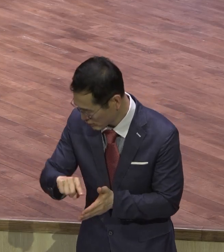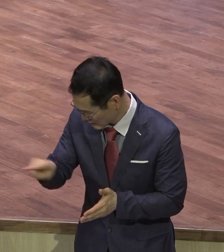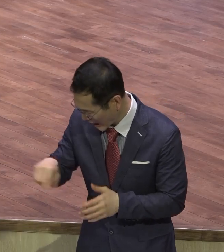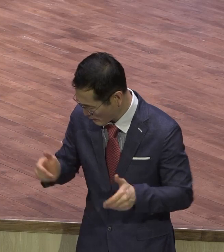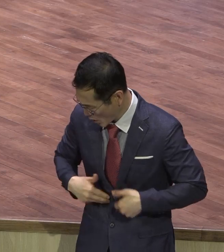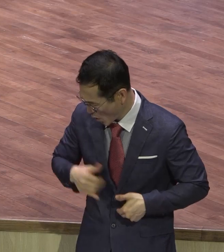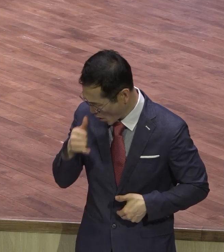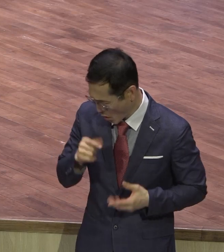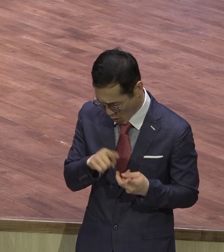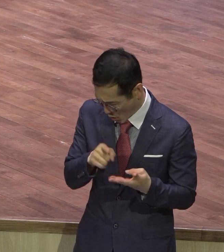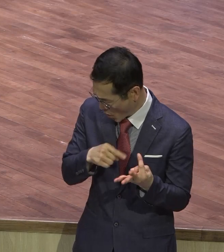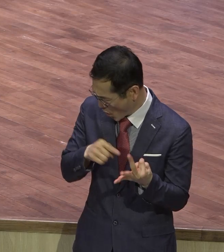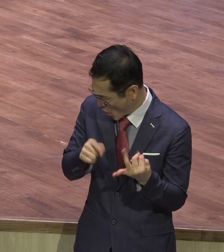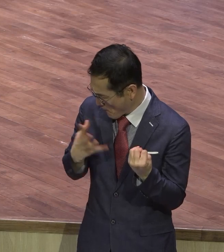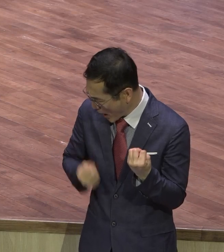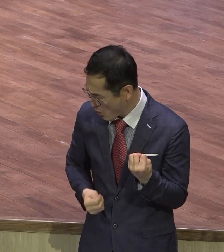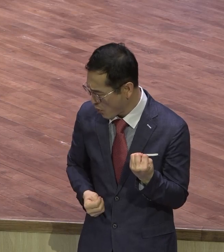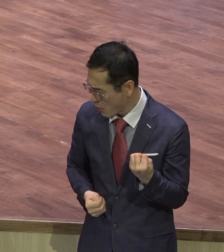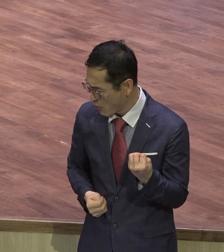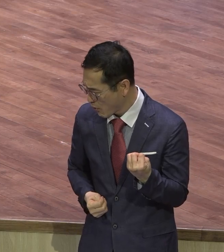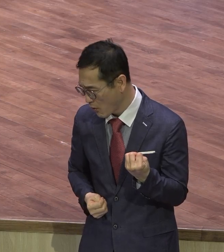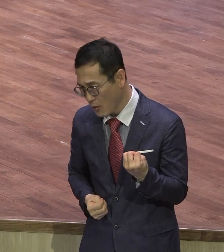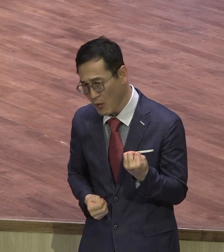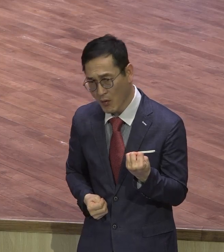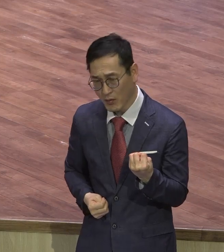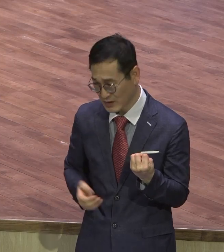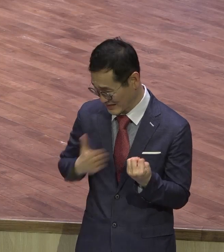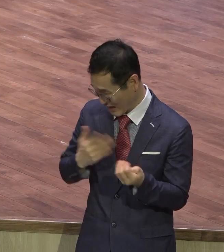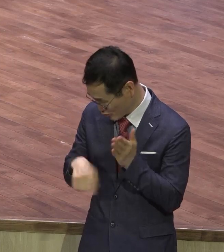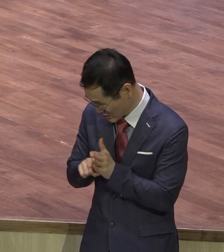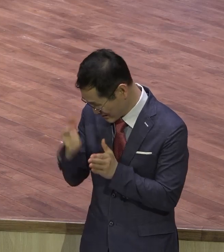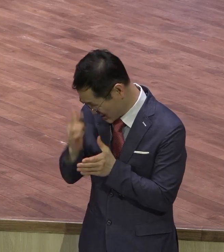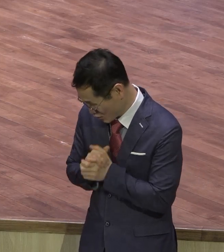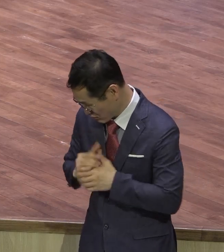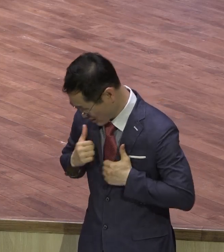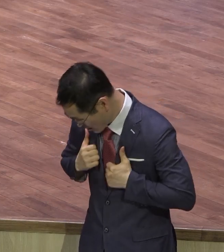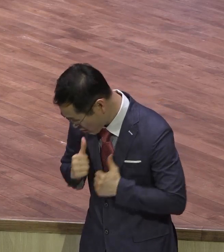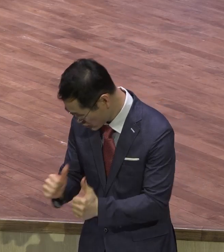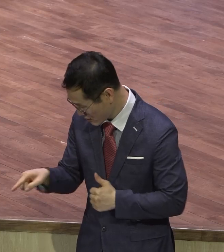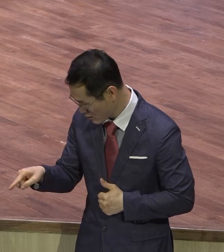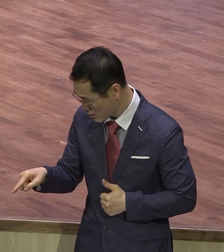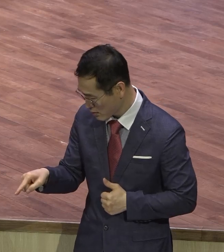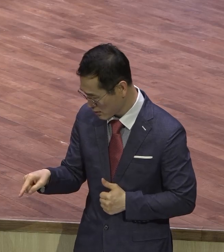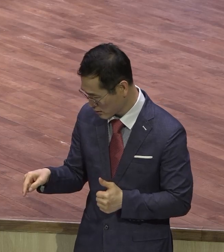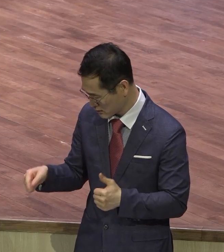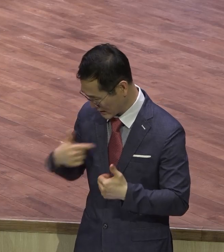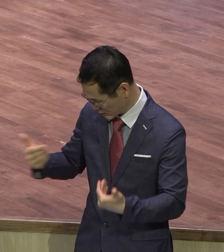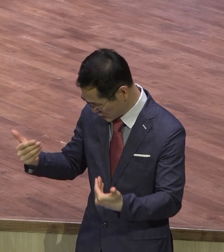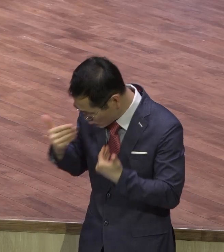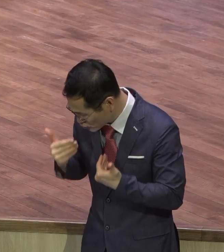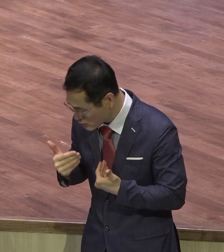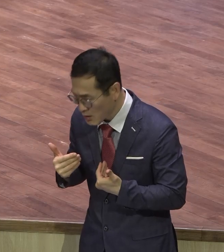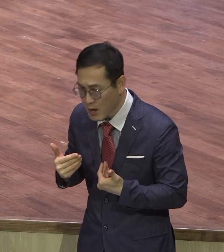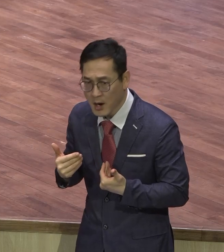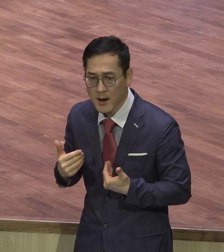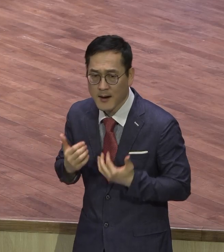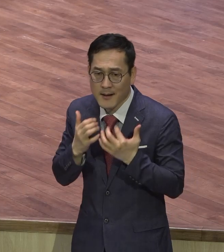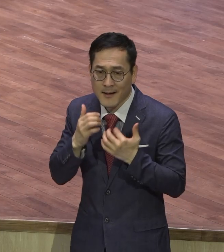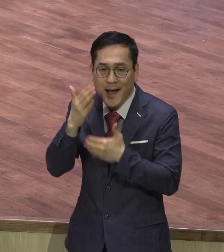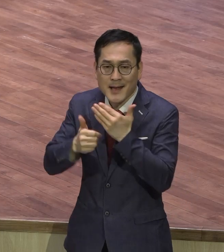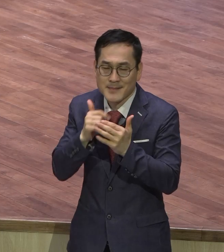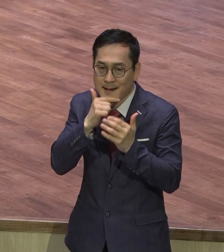이 필요한 게 엄청한데 하나도 구하지 않고 미쳐가지고 그냥 기도에 그냥 오직 헌신에 오직 교회에 그렇게